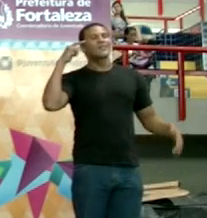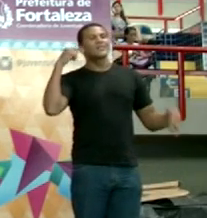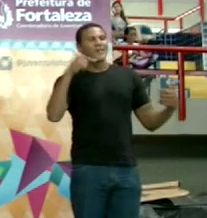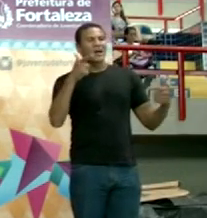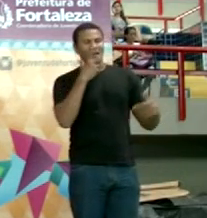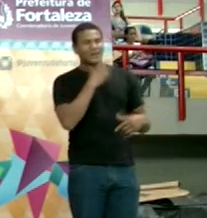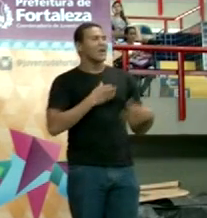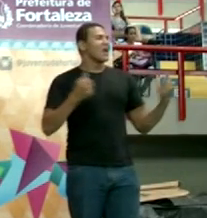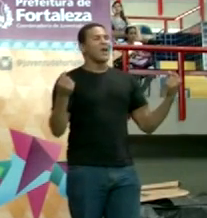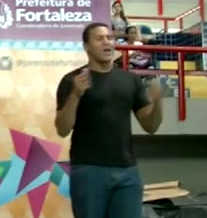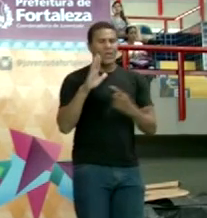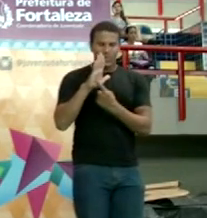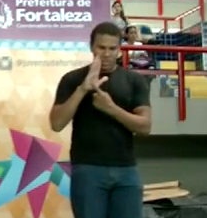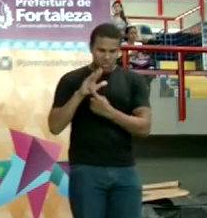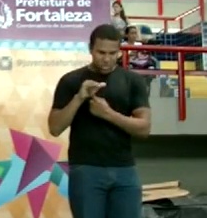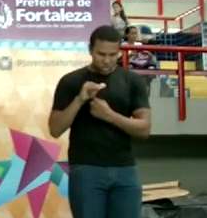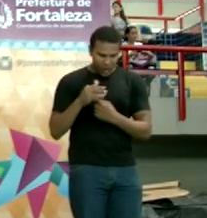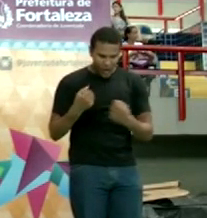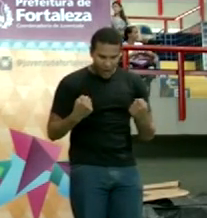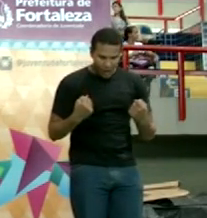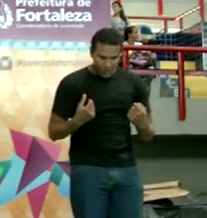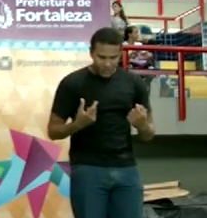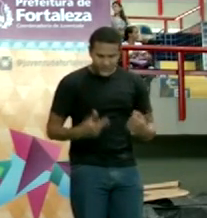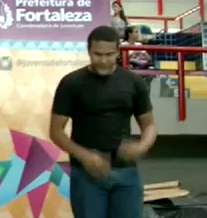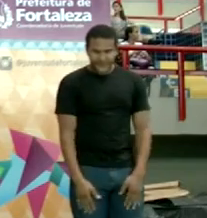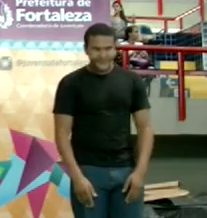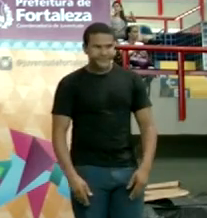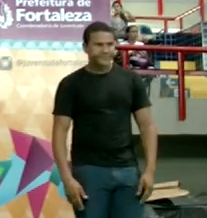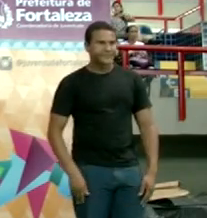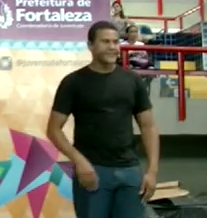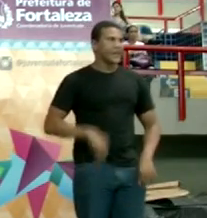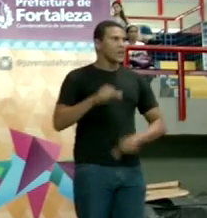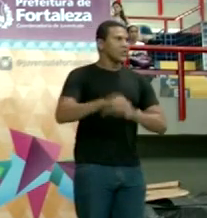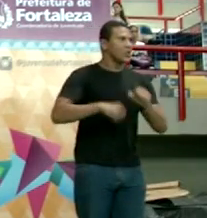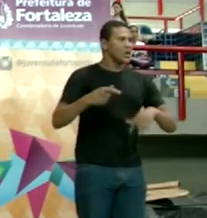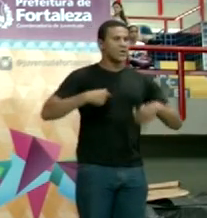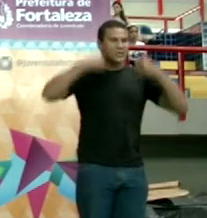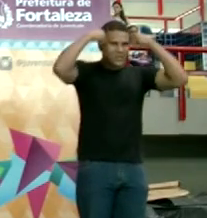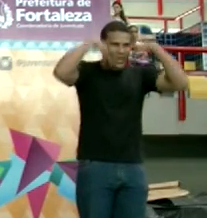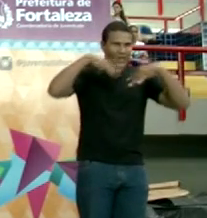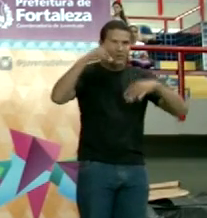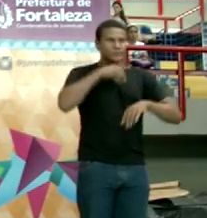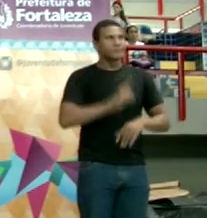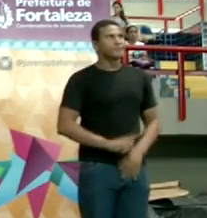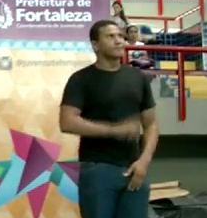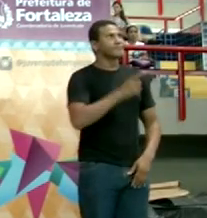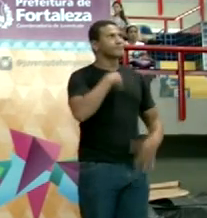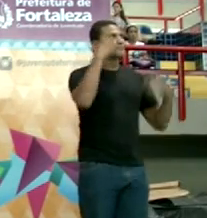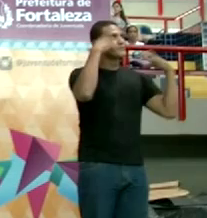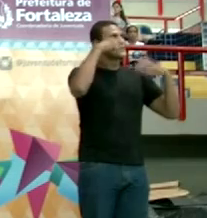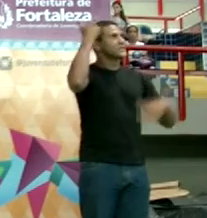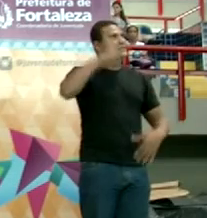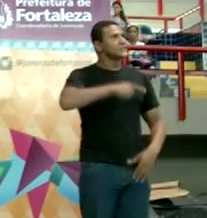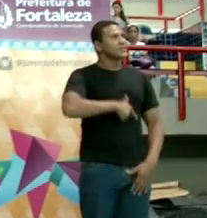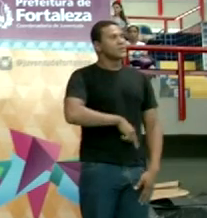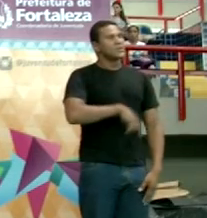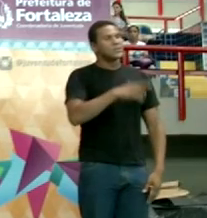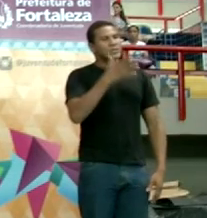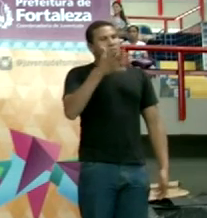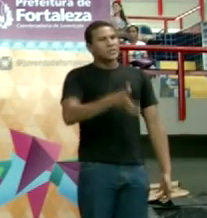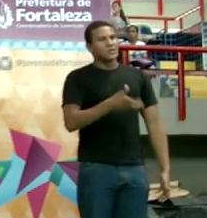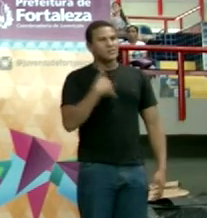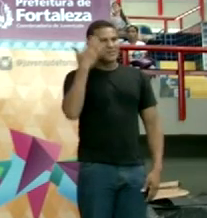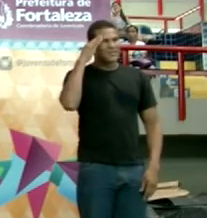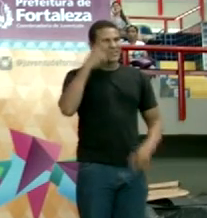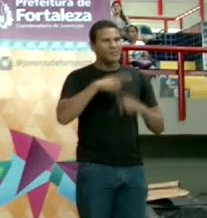carro está seco. Lá vai tu trocar pneu, ficar todo suado, ter que subir para tomar banho de novo, não é não? Agora você já chega, já sai,